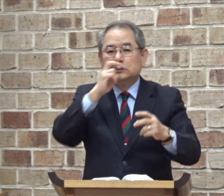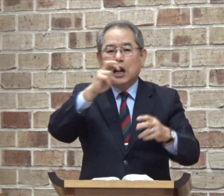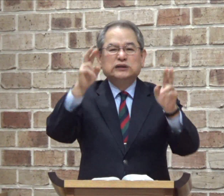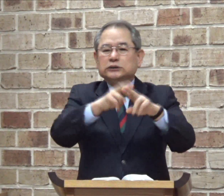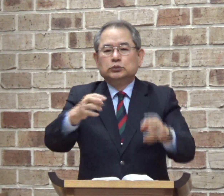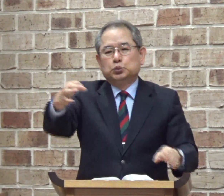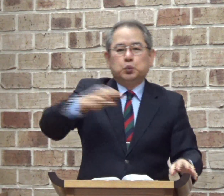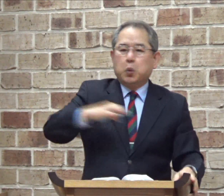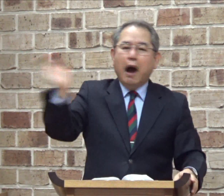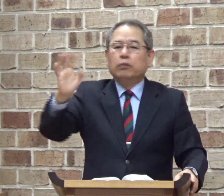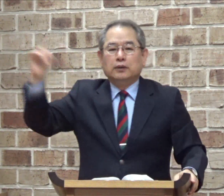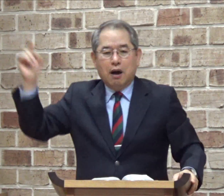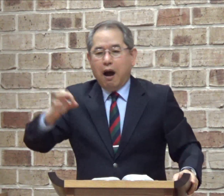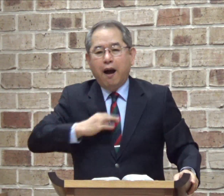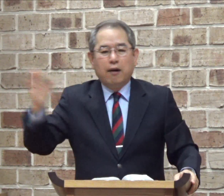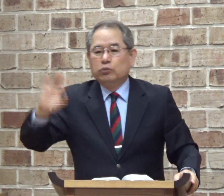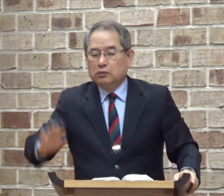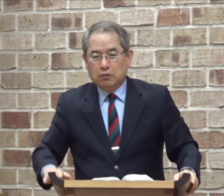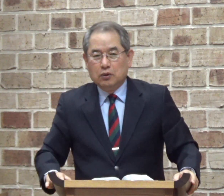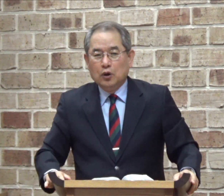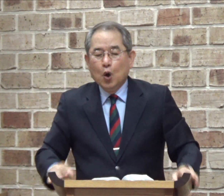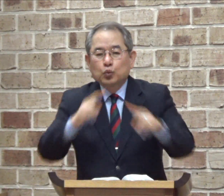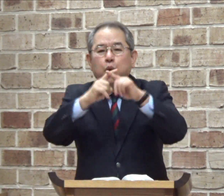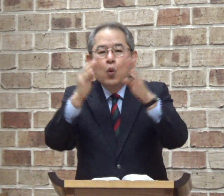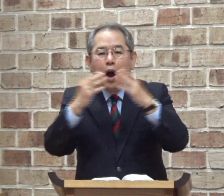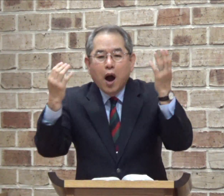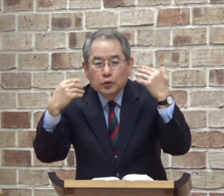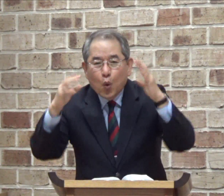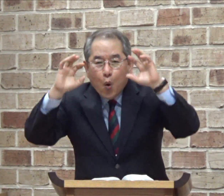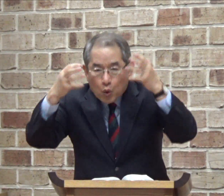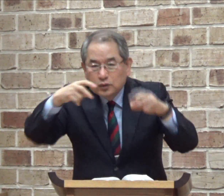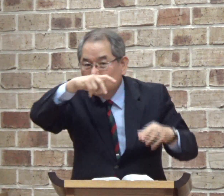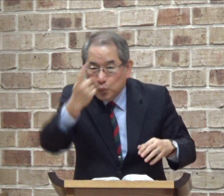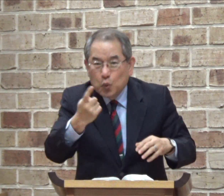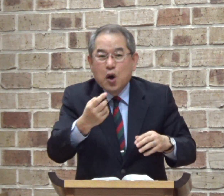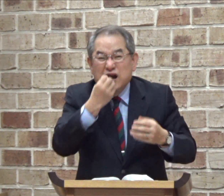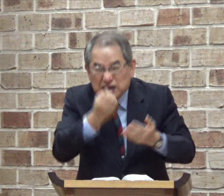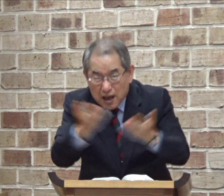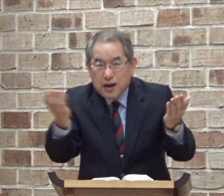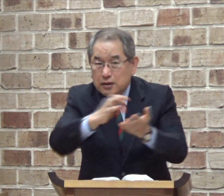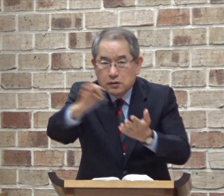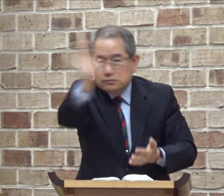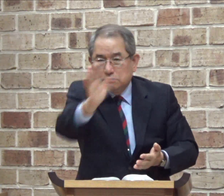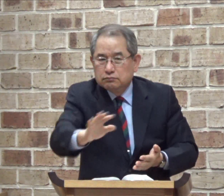교회 학교 어린이 헌금까지 외부를 돕고 있습니다. 돕는 일에 아주 열정적인 교회입니다.